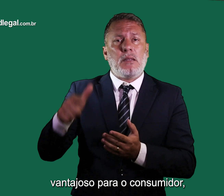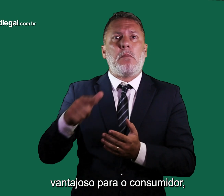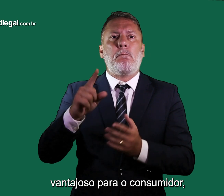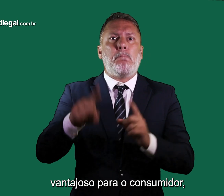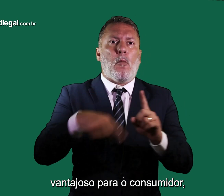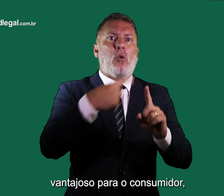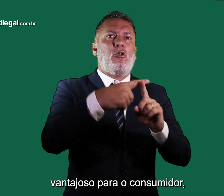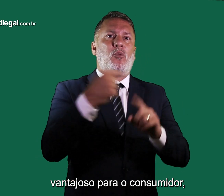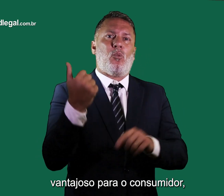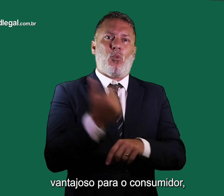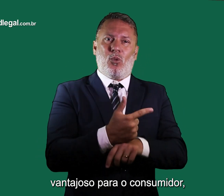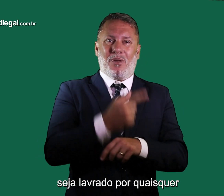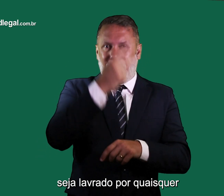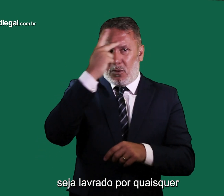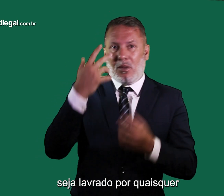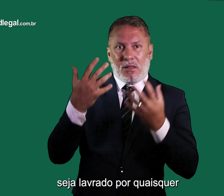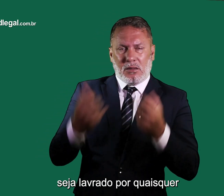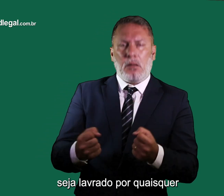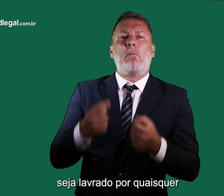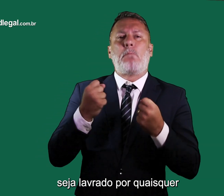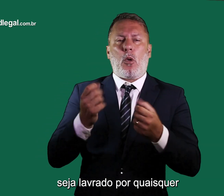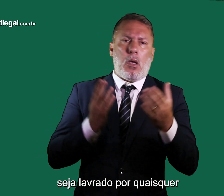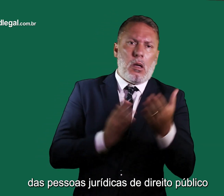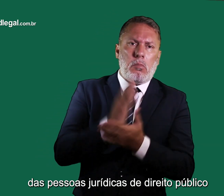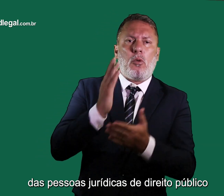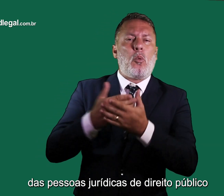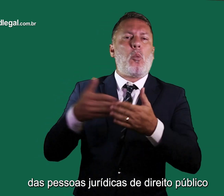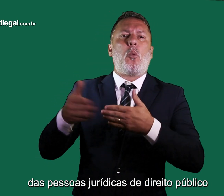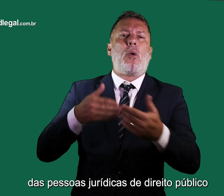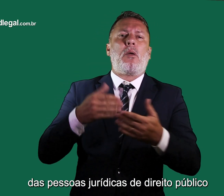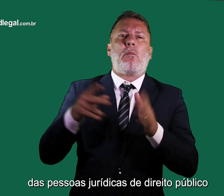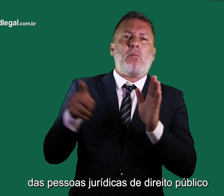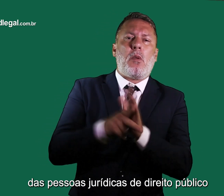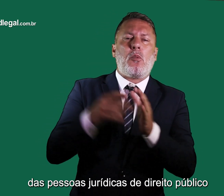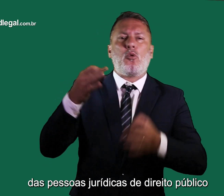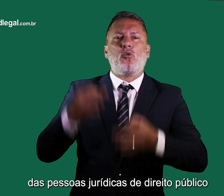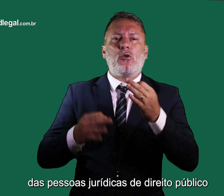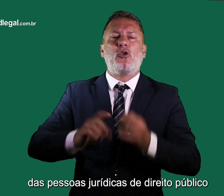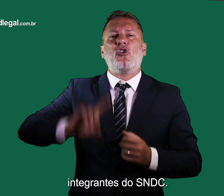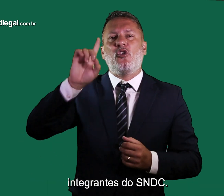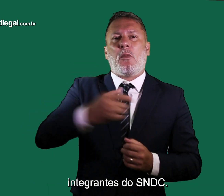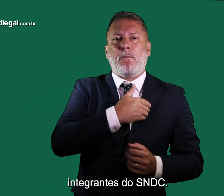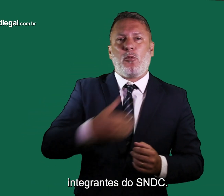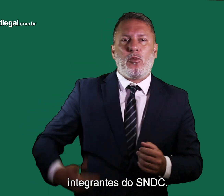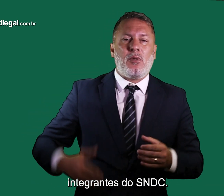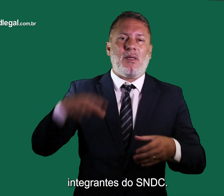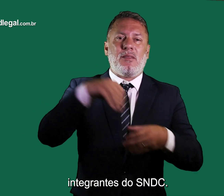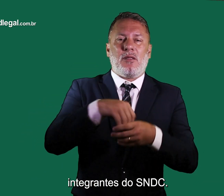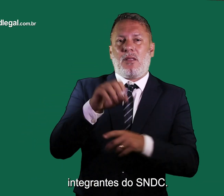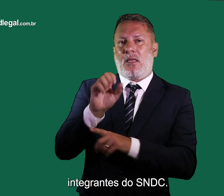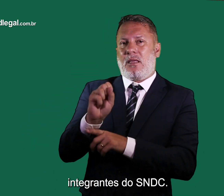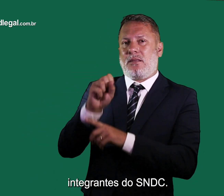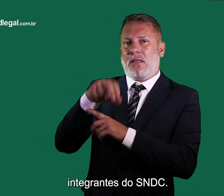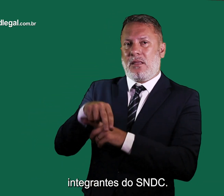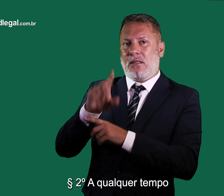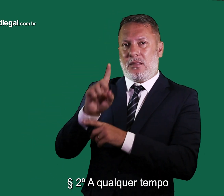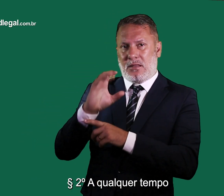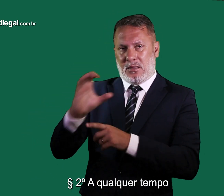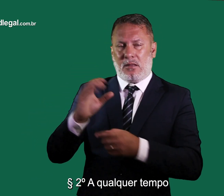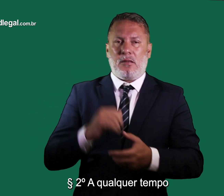para o consumidor, seja lavrado por quaisquer das pessoas jurídicas de direito público integrantes do SNDC. Parágrafo